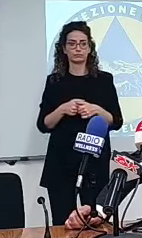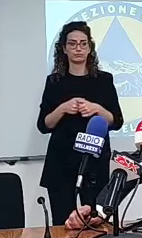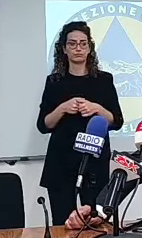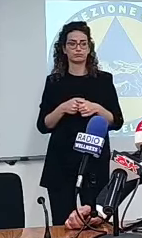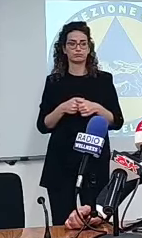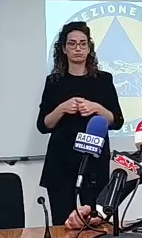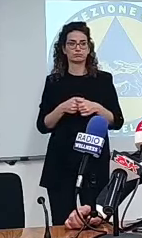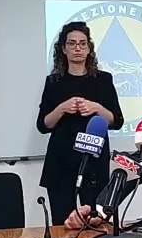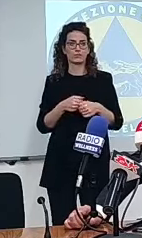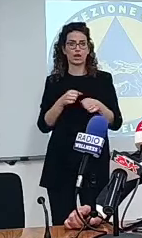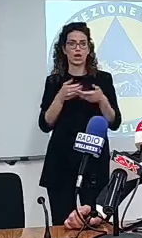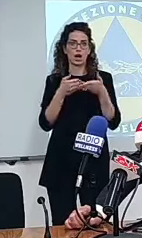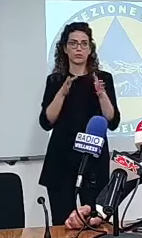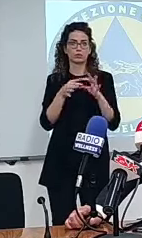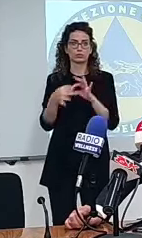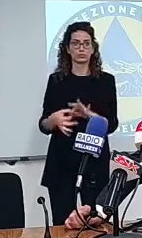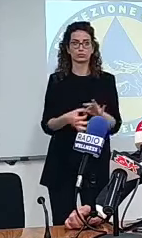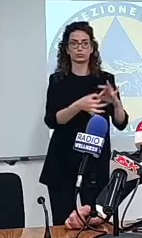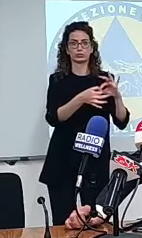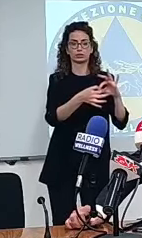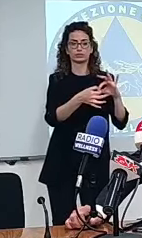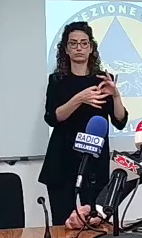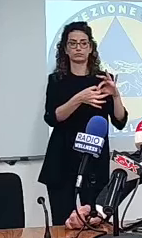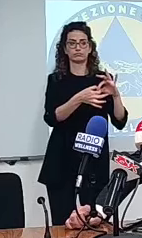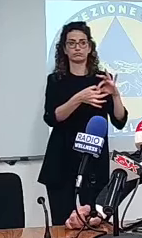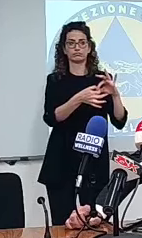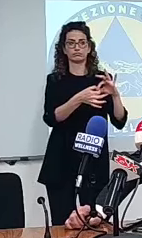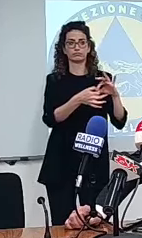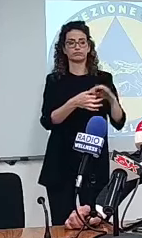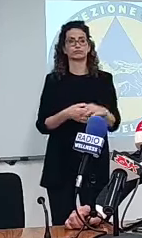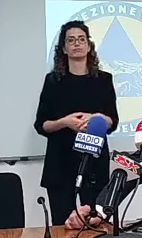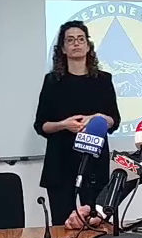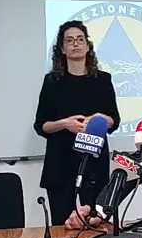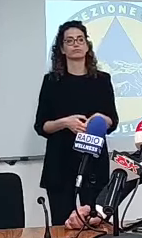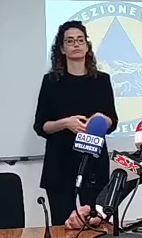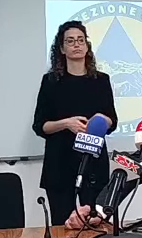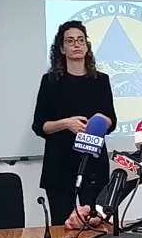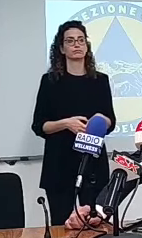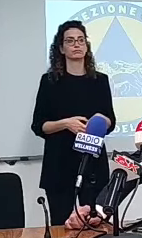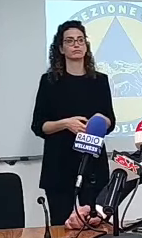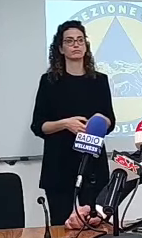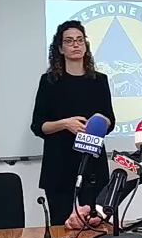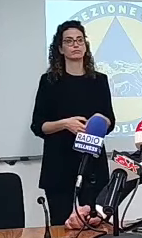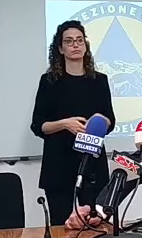per consecuzio, insomma, ci sia sto trascinamento.